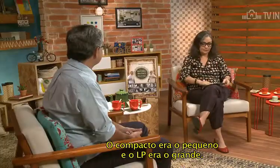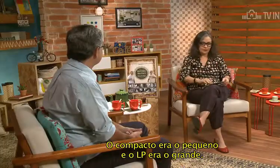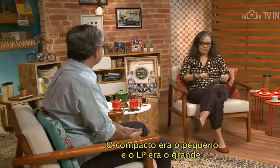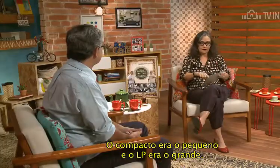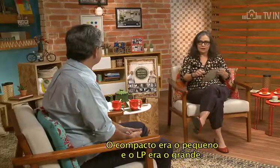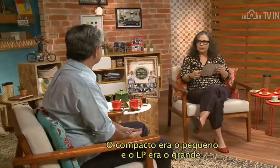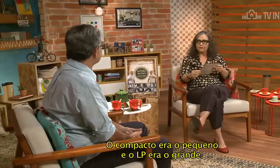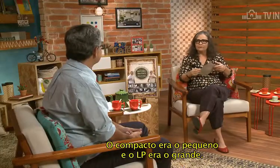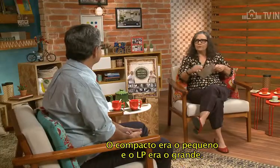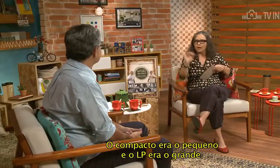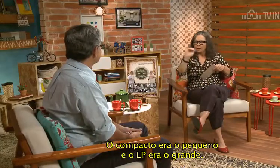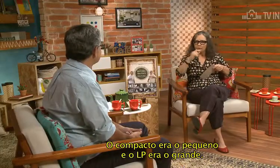era o grande, né?